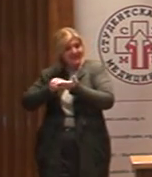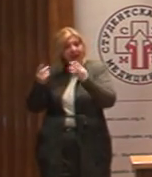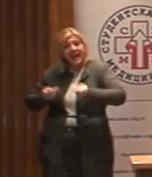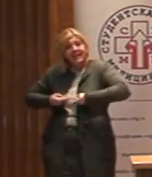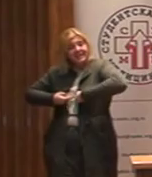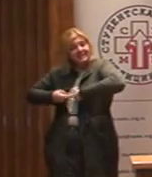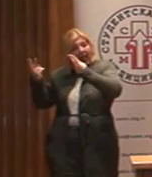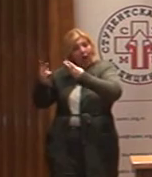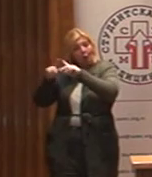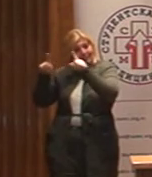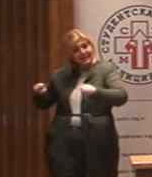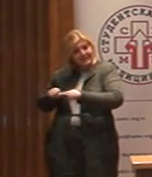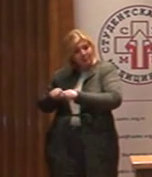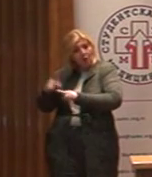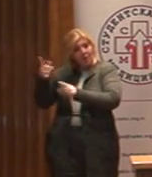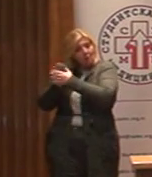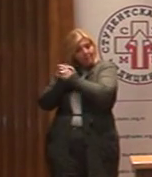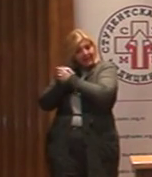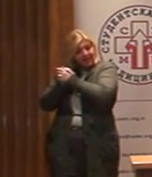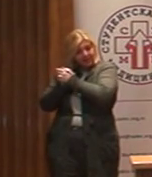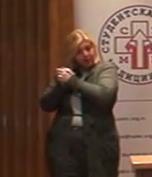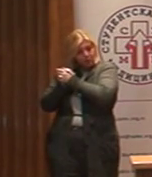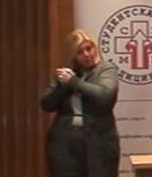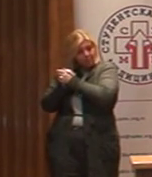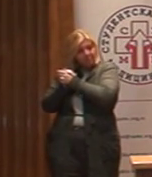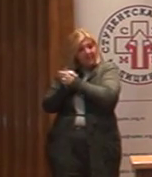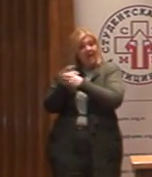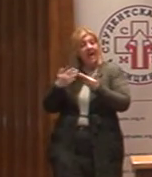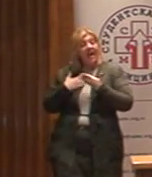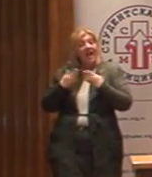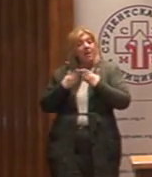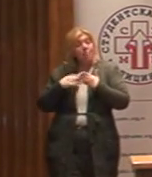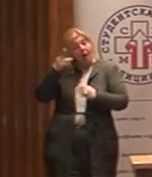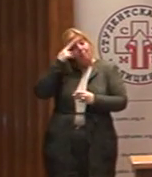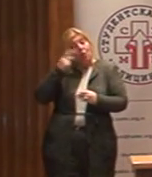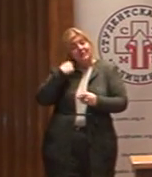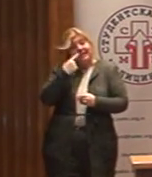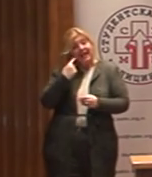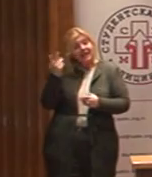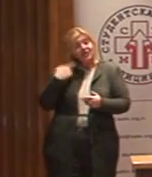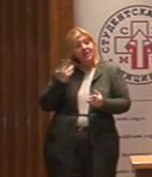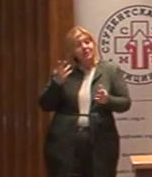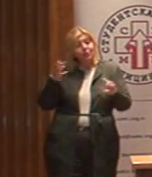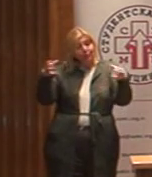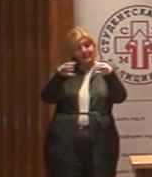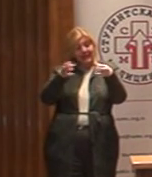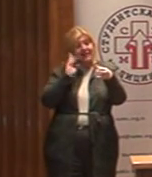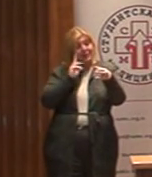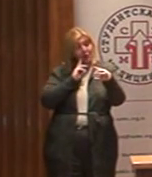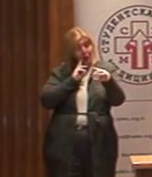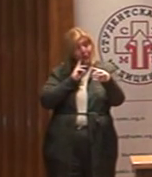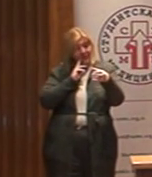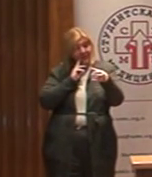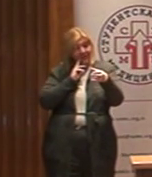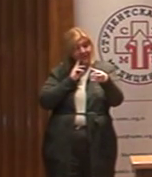Fernandu Bertieu, koji je bio isto veliki pisac, i veliki značajna ličnost u svjetskoj zajednici gluvih kao jedna od prvih ličnosti